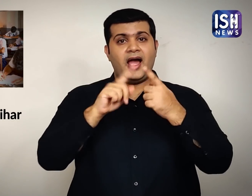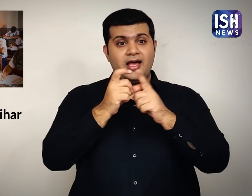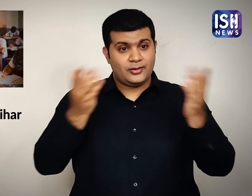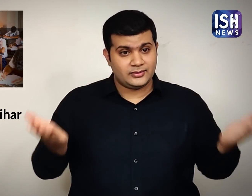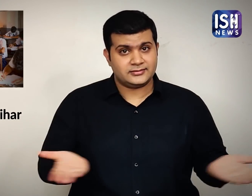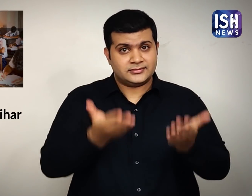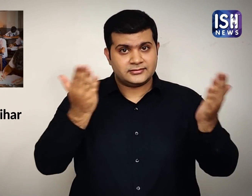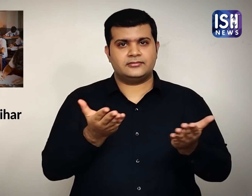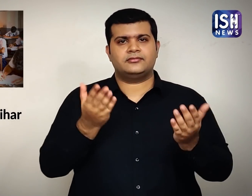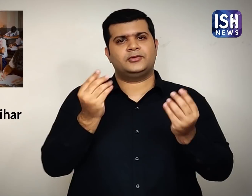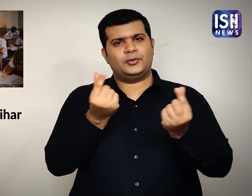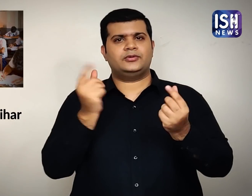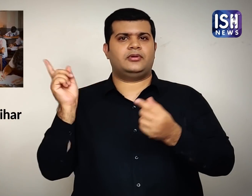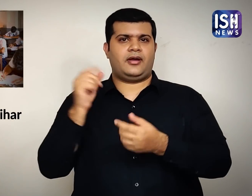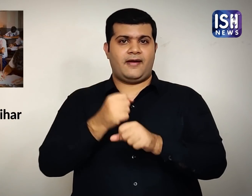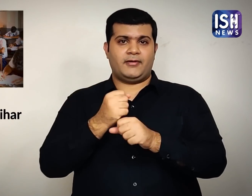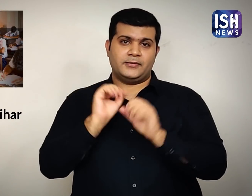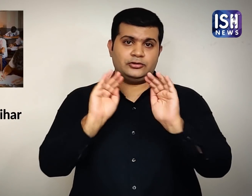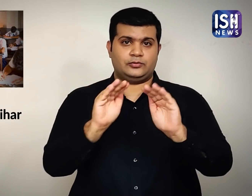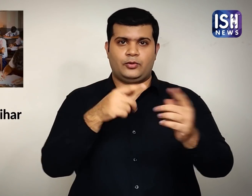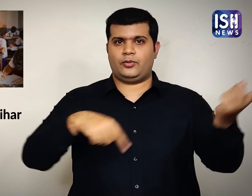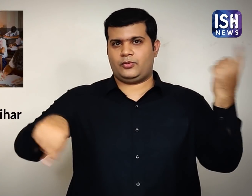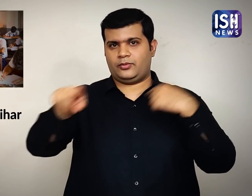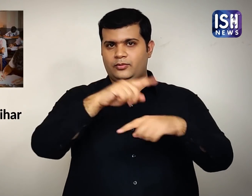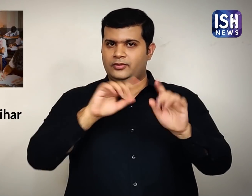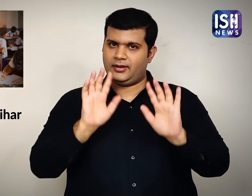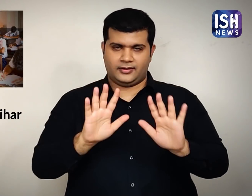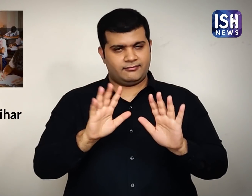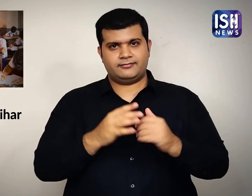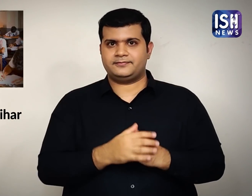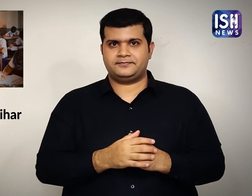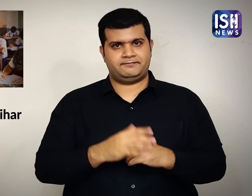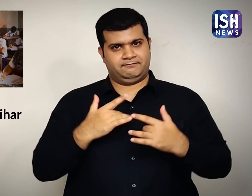ऐसे में सरकार शिक्षा को बढ़ावा दे रही है और सिती में सुधार हो रहा है